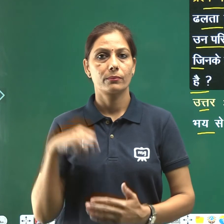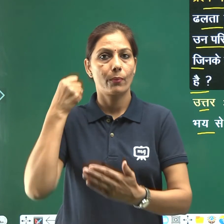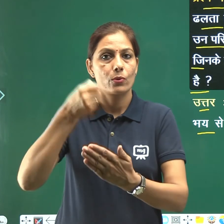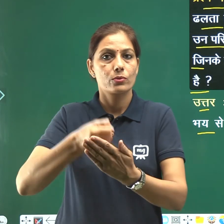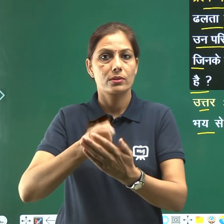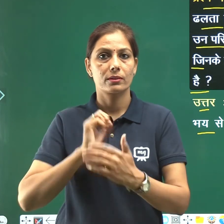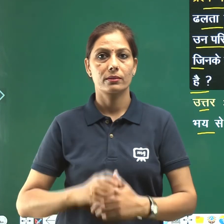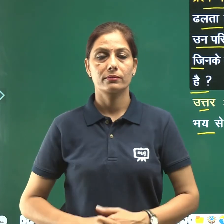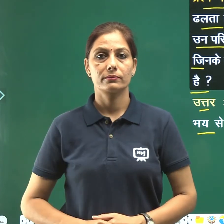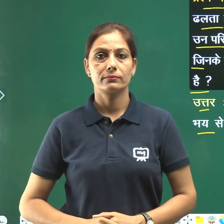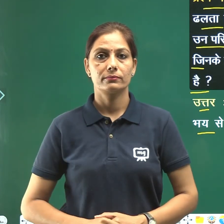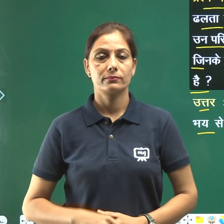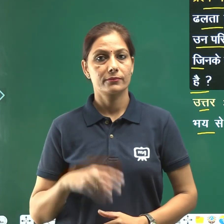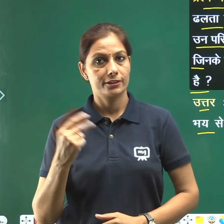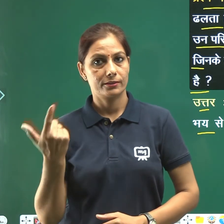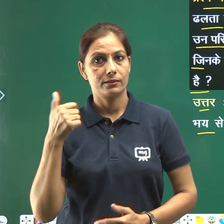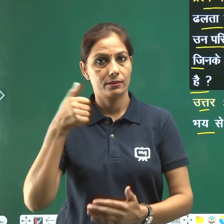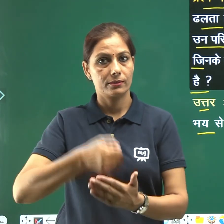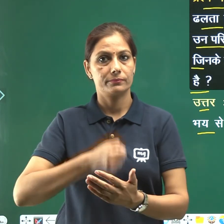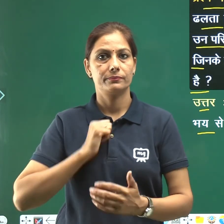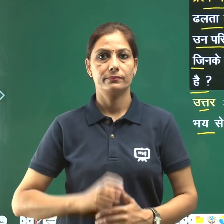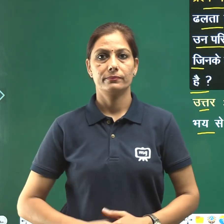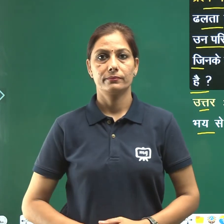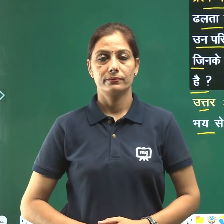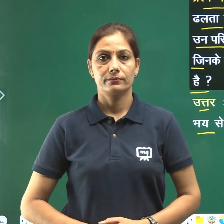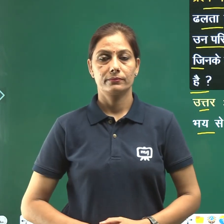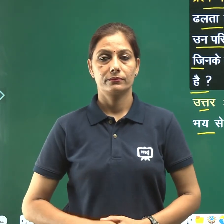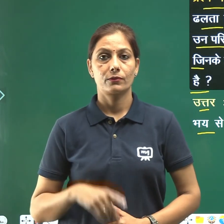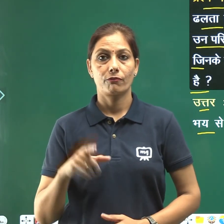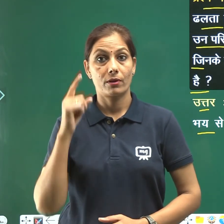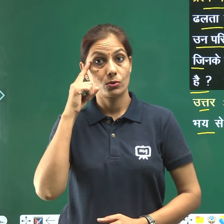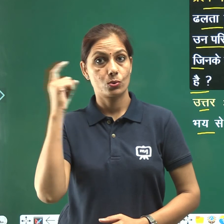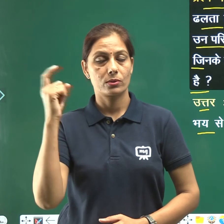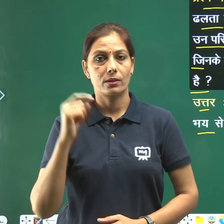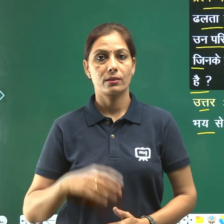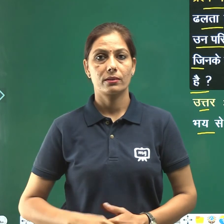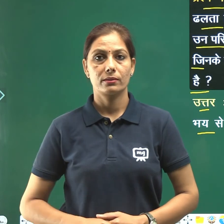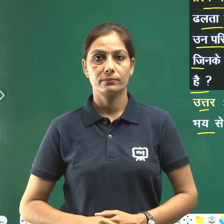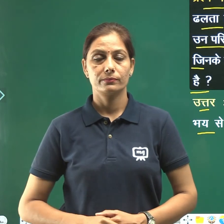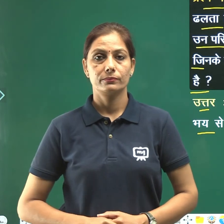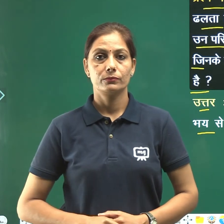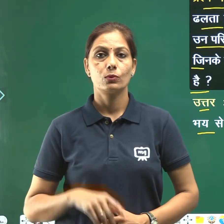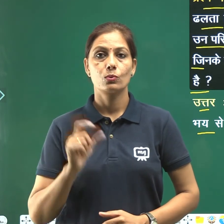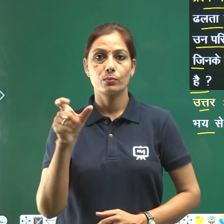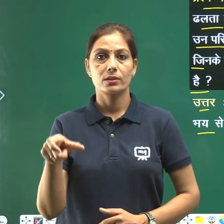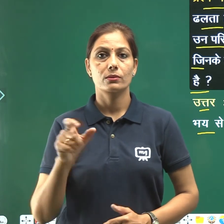पहुंचने की जल्दी है। वह सोचता है कि